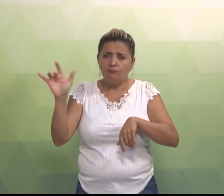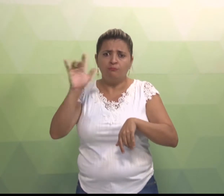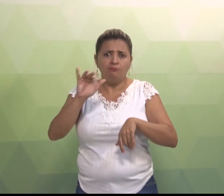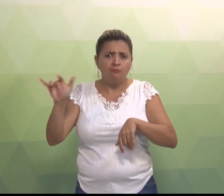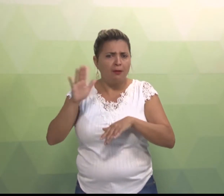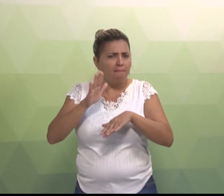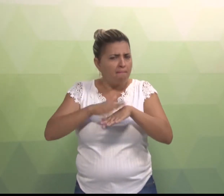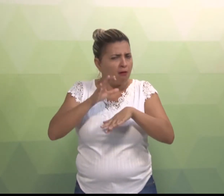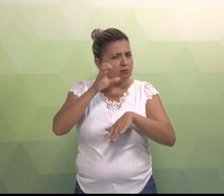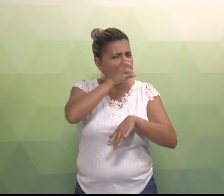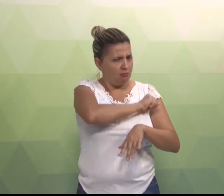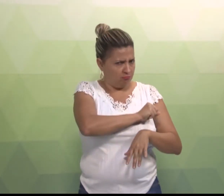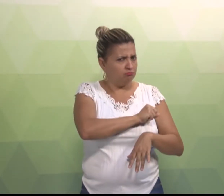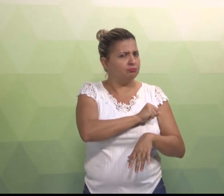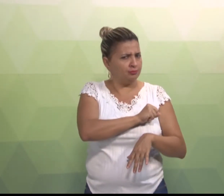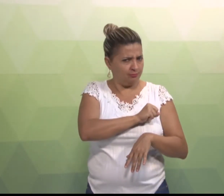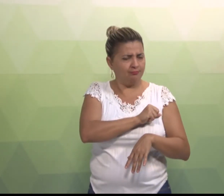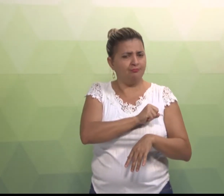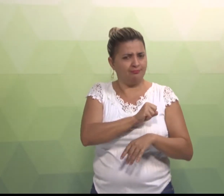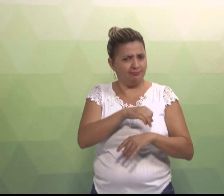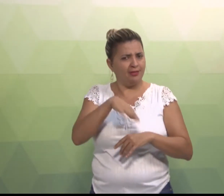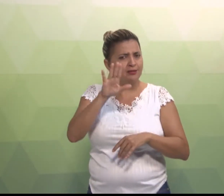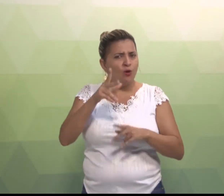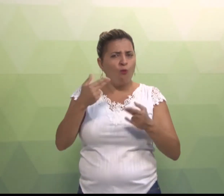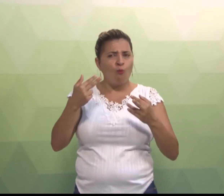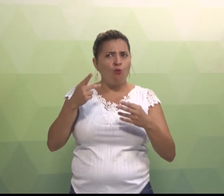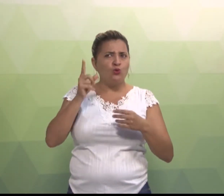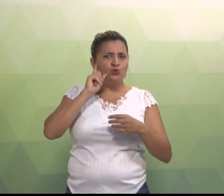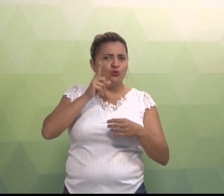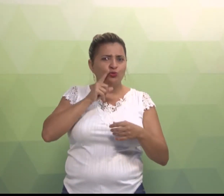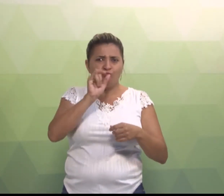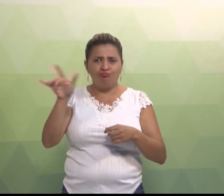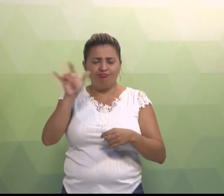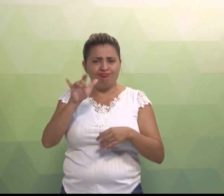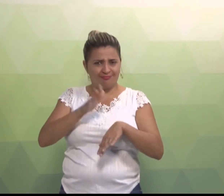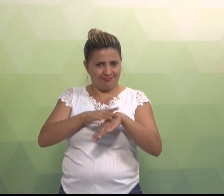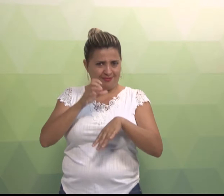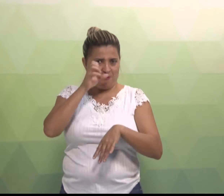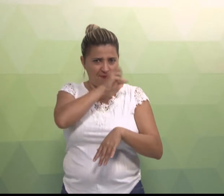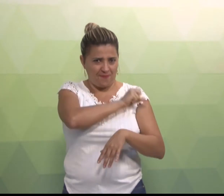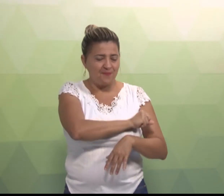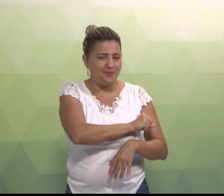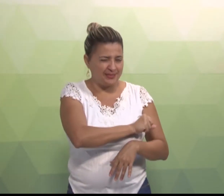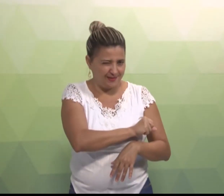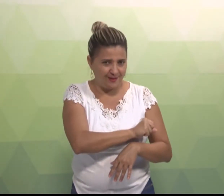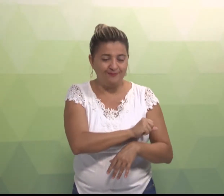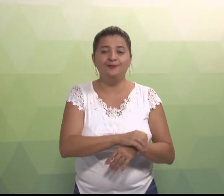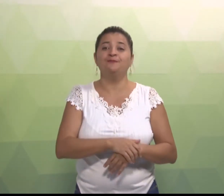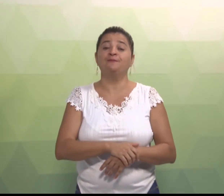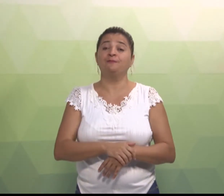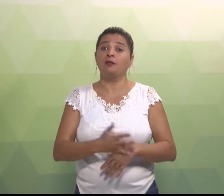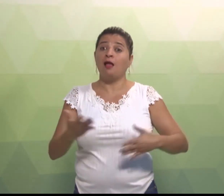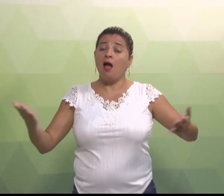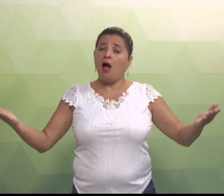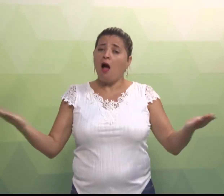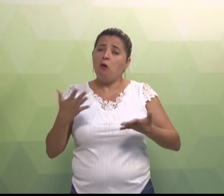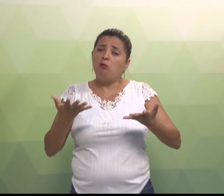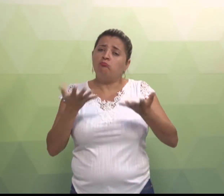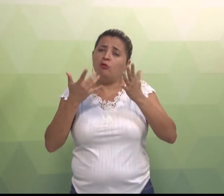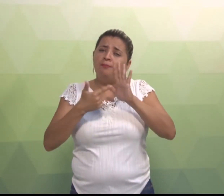vocês façam realmente a prática do alfabeto, para que vocês possam soletrar de forma rápida. E